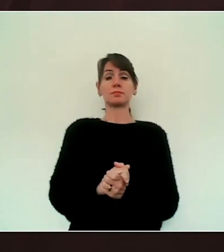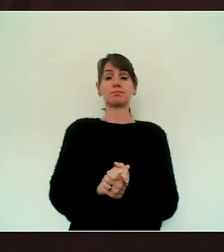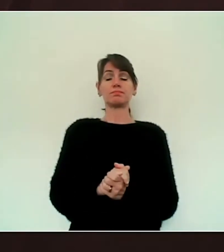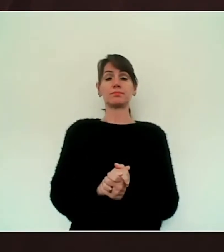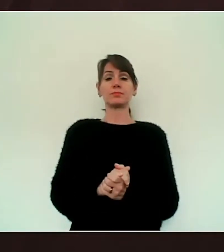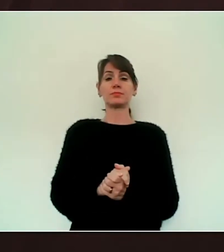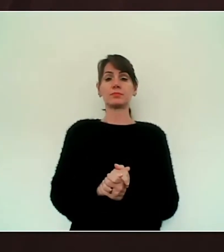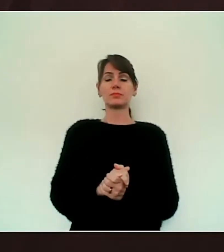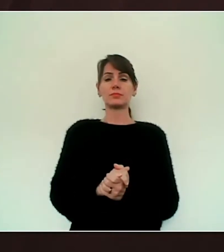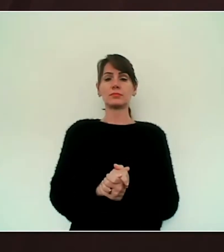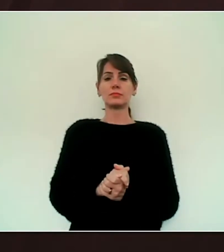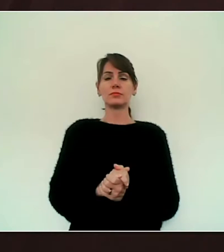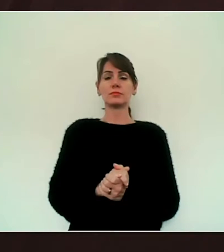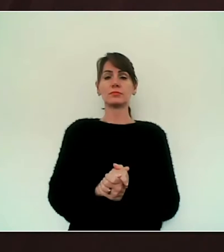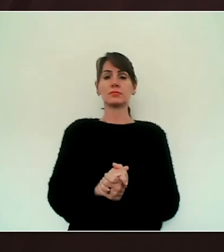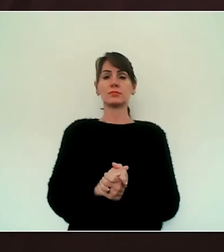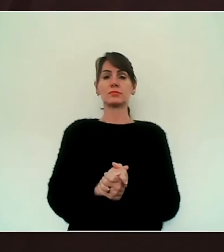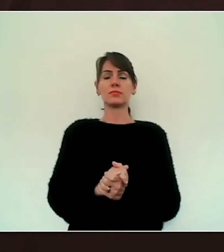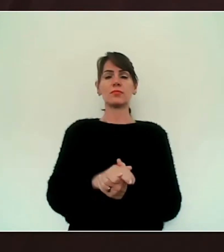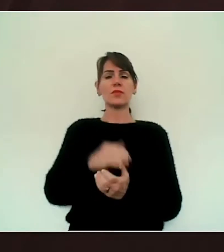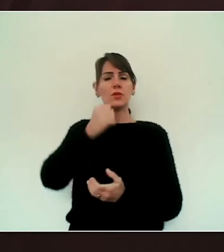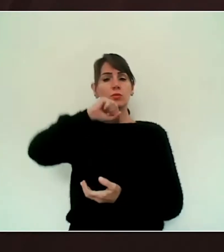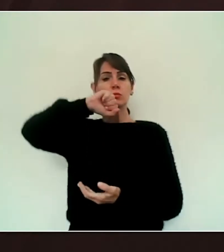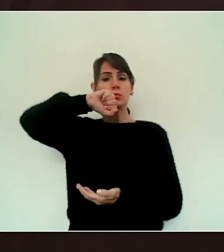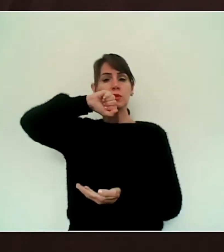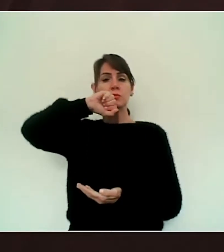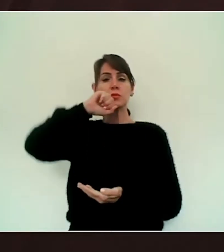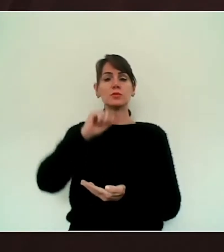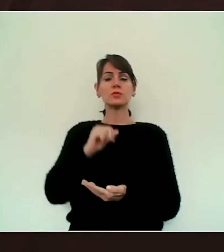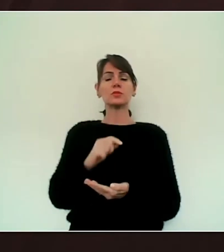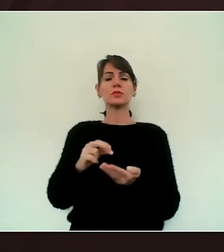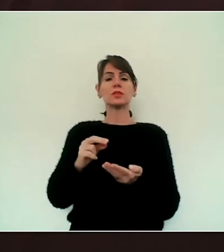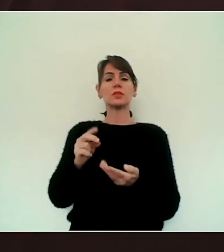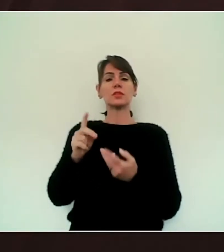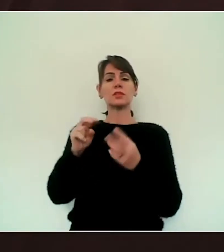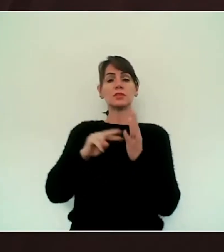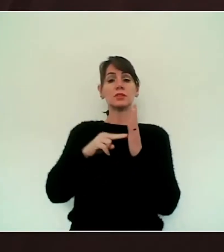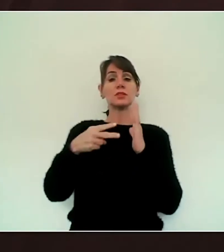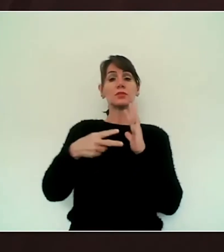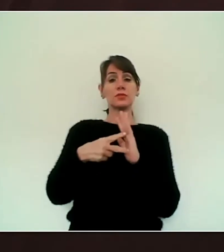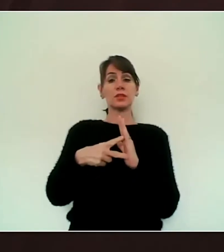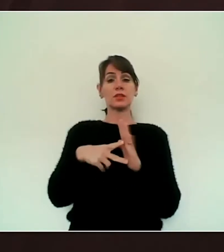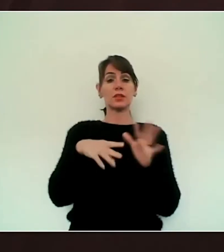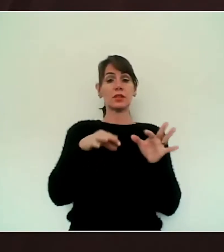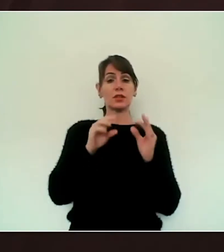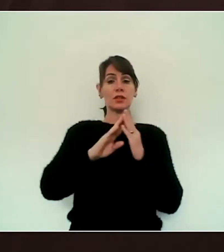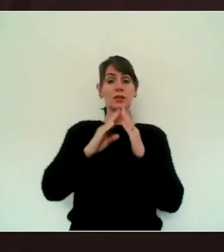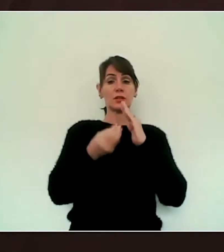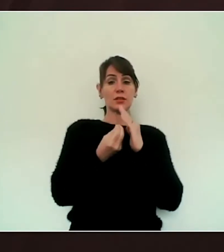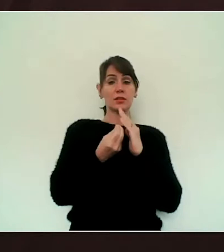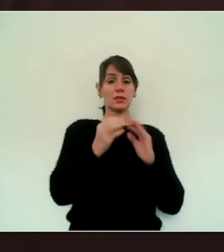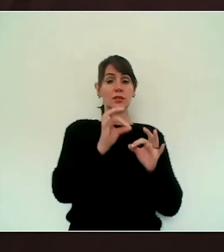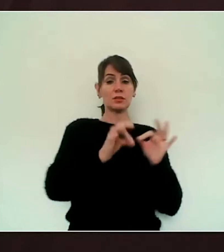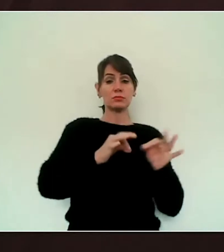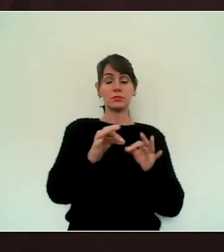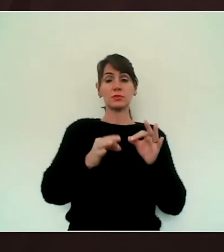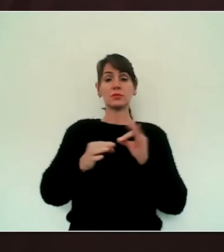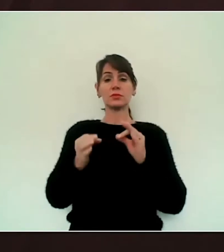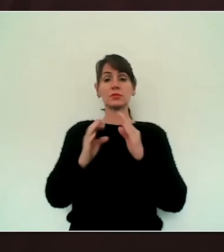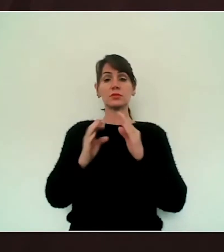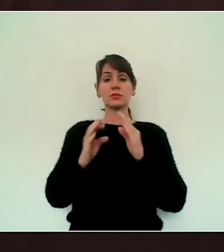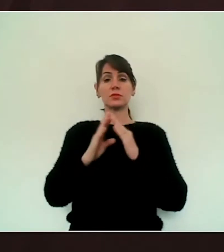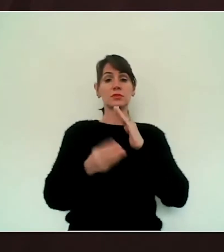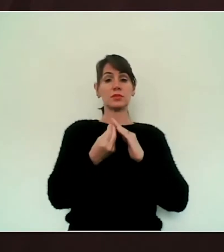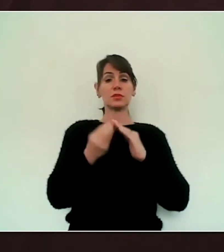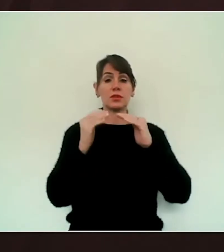e os bispos referem-se à sua função, seu trabalho de supervisão. Eles eram supervisores